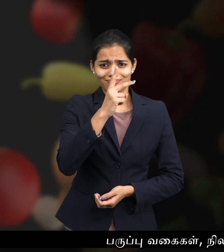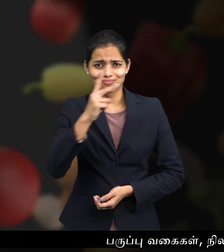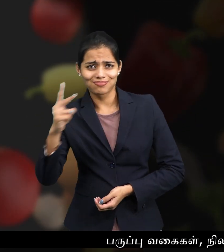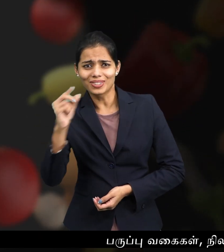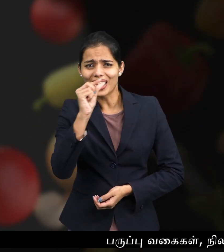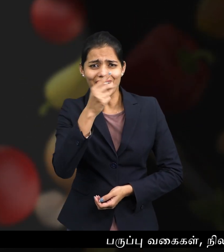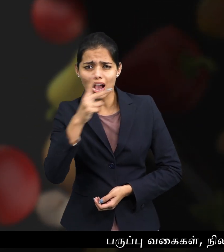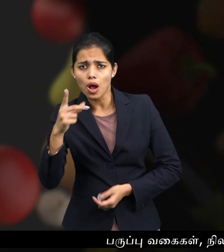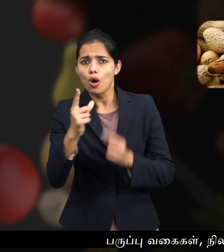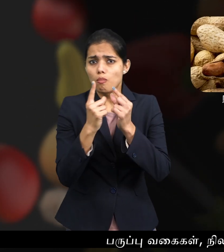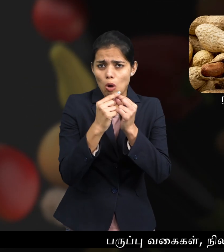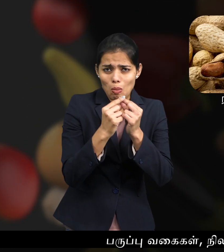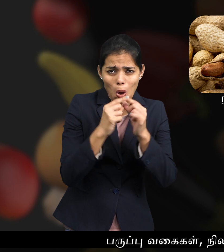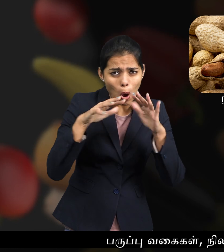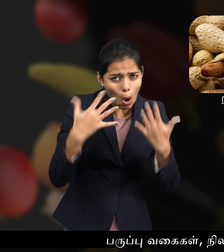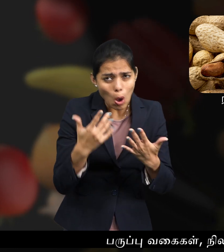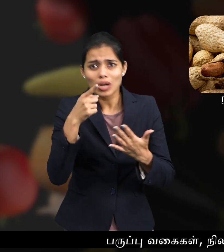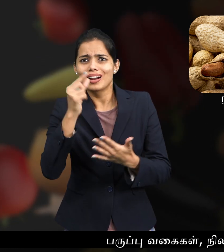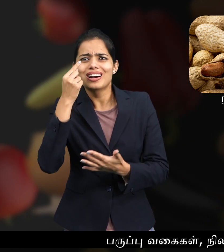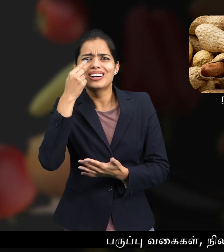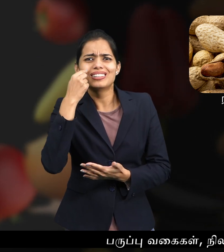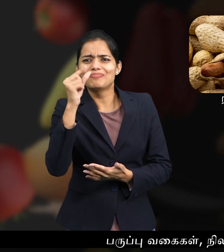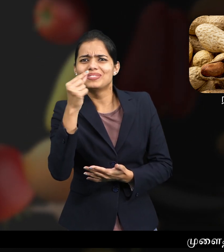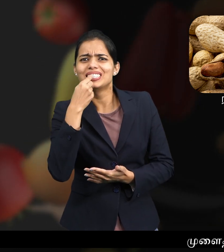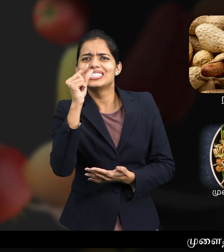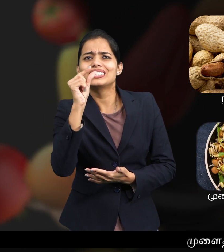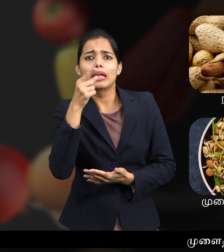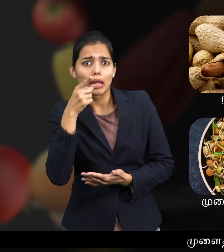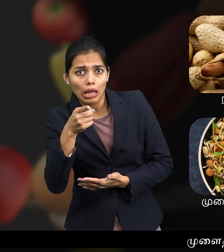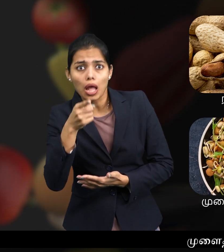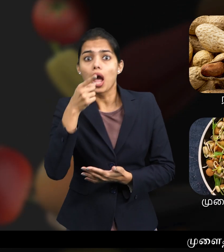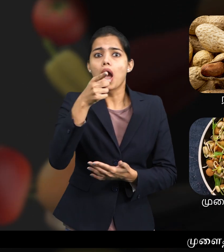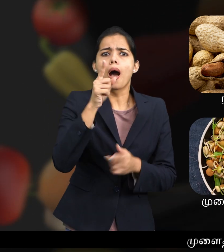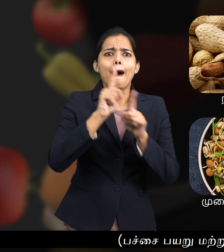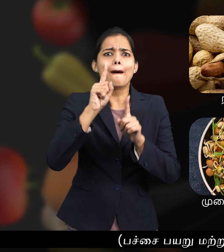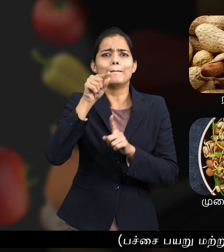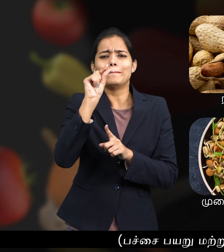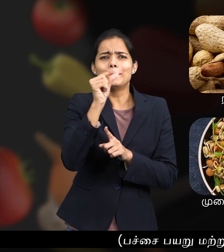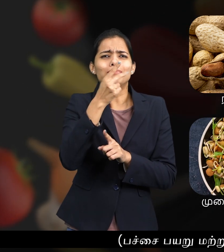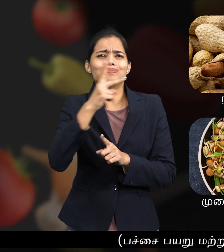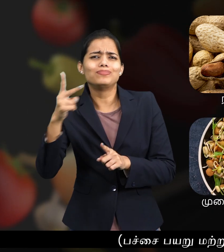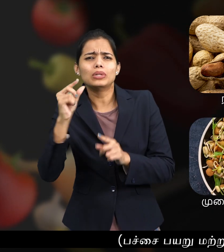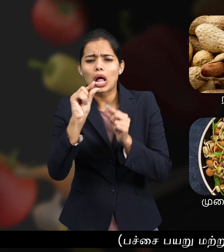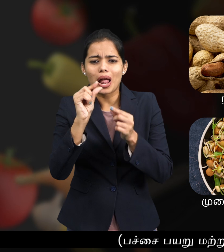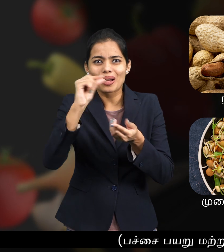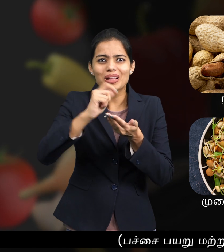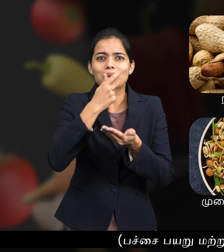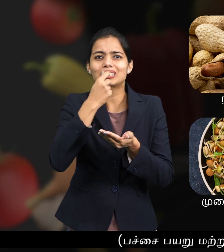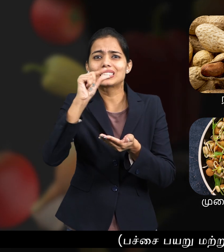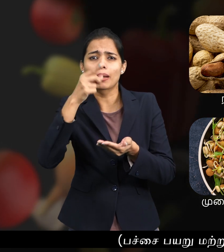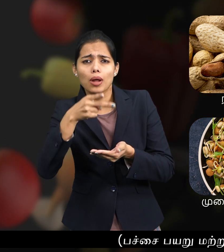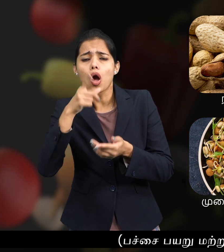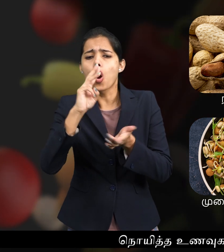பருப்பு வகைகள், நிலக்கடலை, சோயா, அவரை, முளைத்த விதைகள் அதாவது பச்சை பயிறு மற்றும்